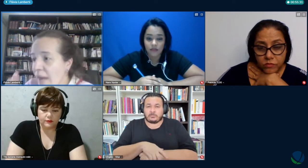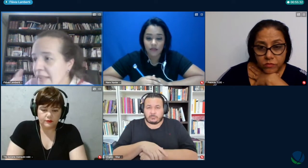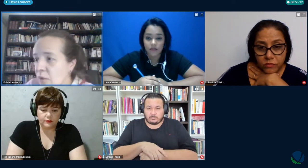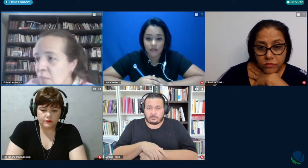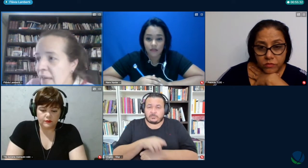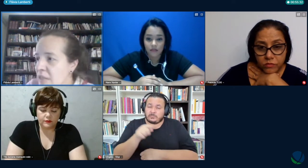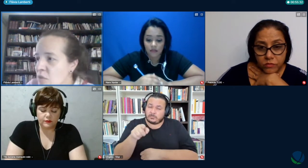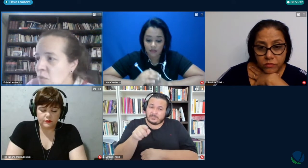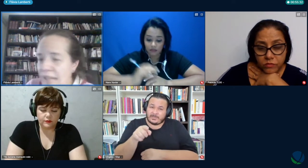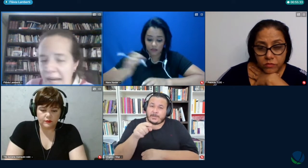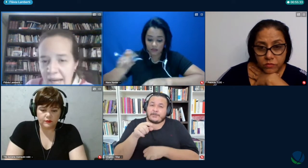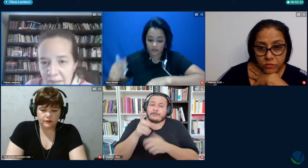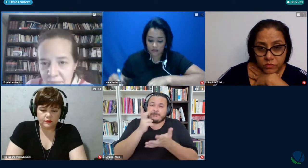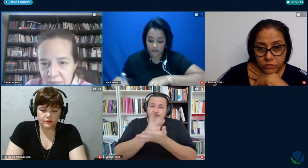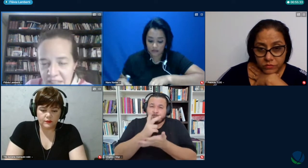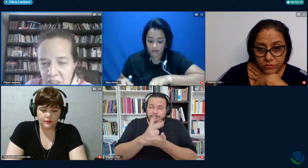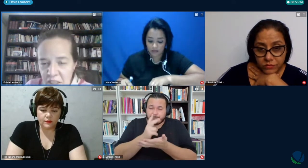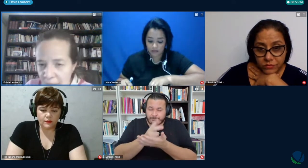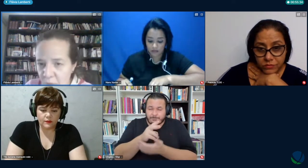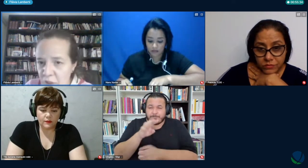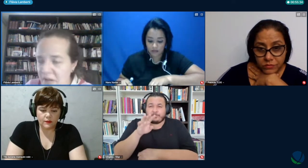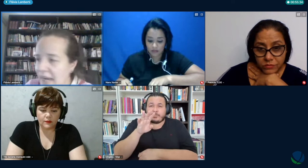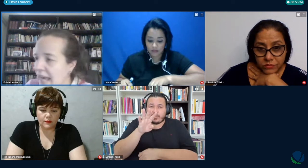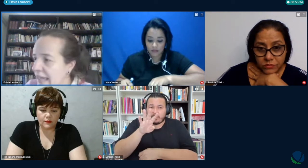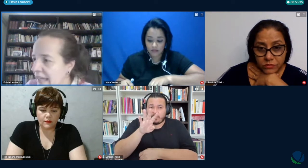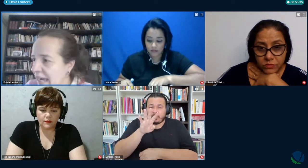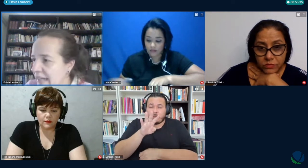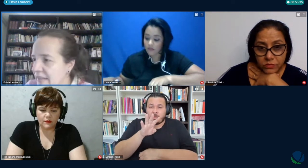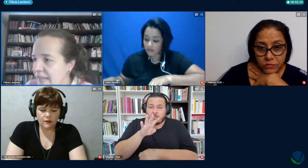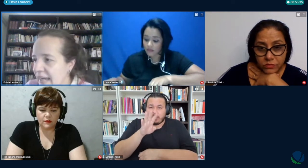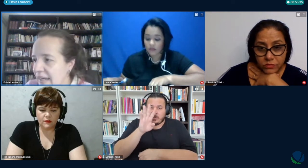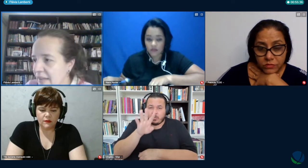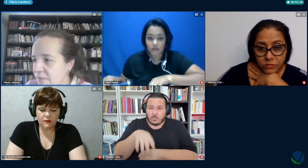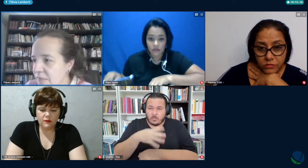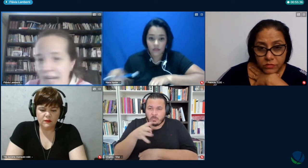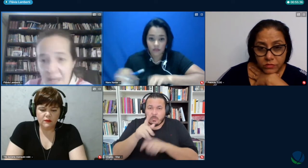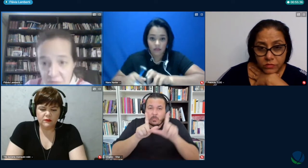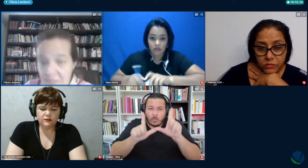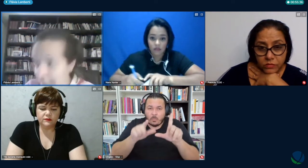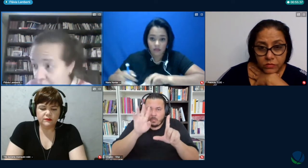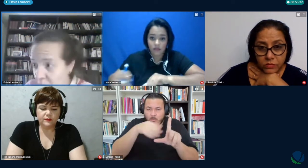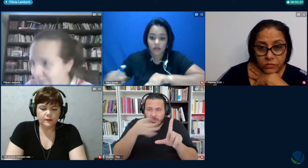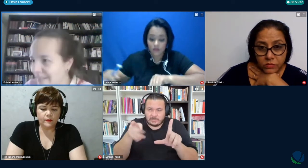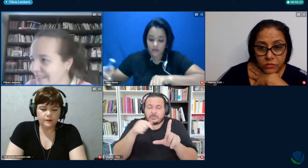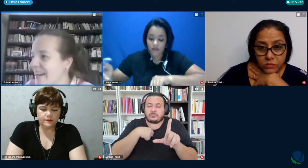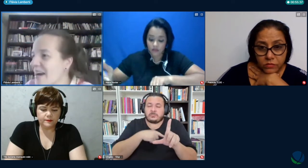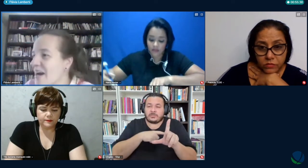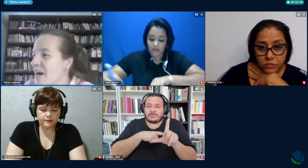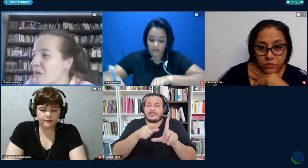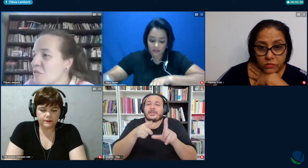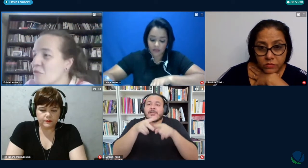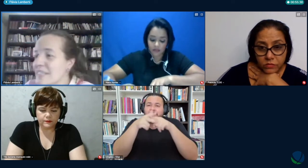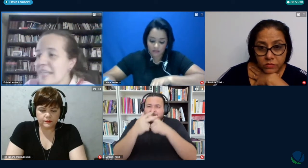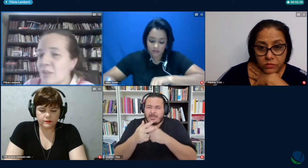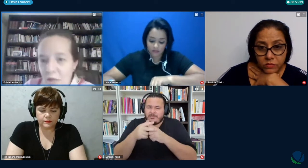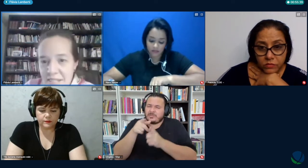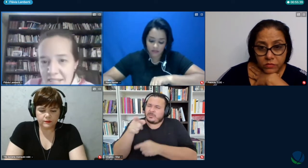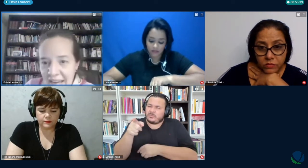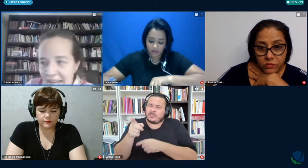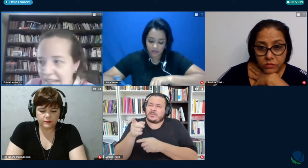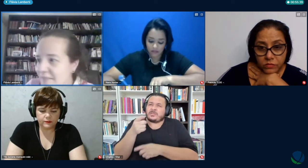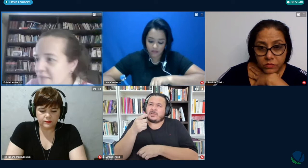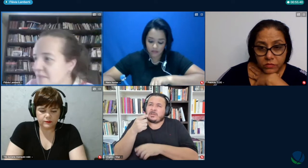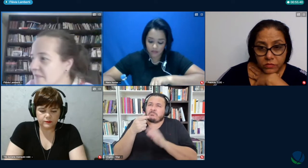nesse quadrinho mesmo que a gente acabou de falar, Nara, da revisão, você